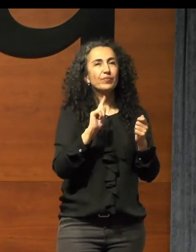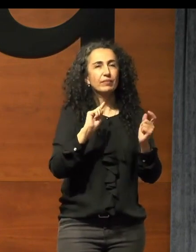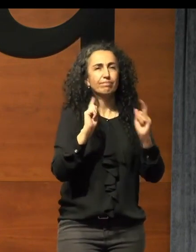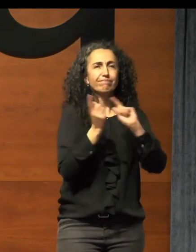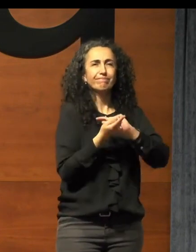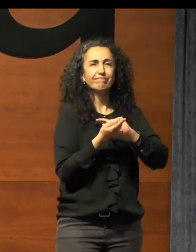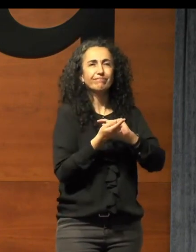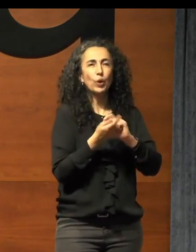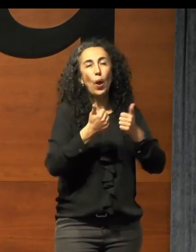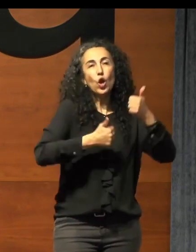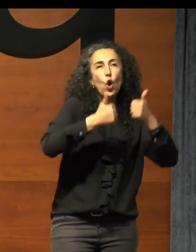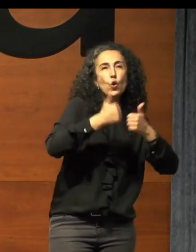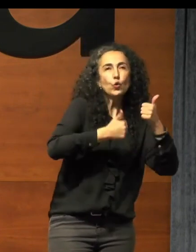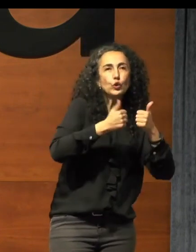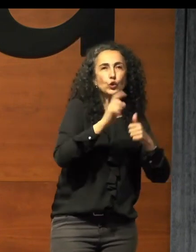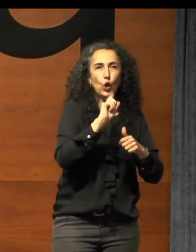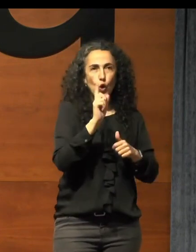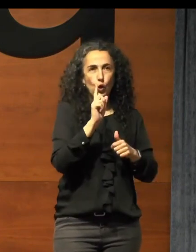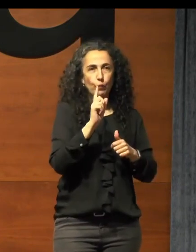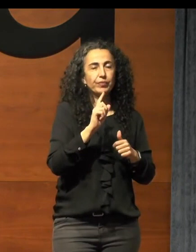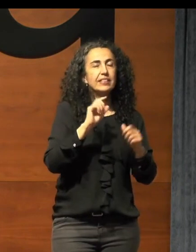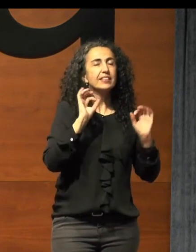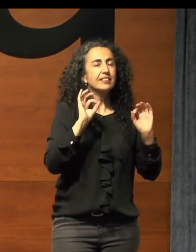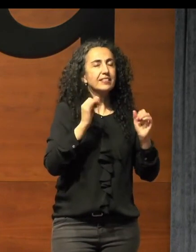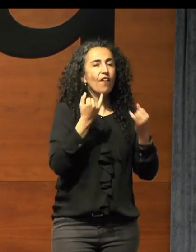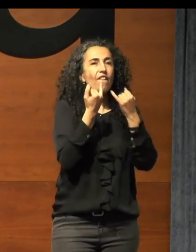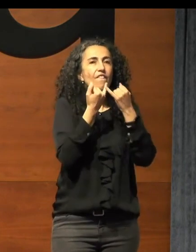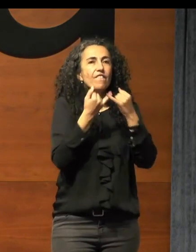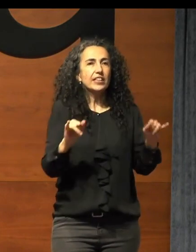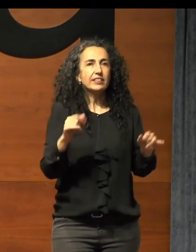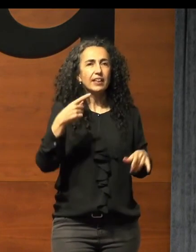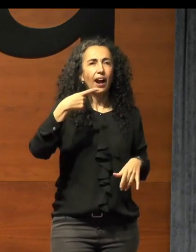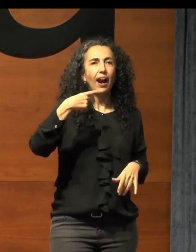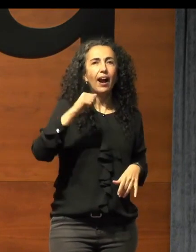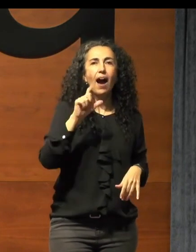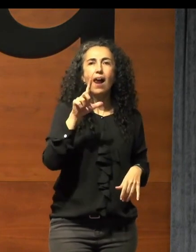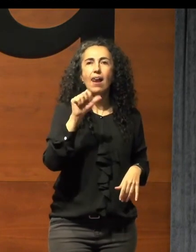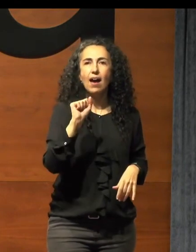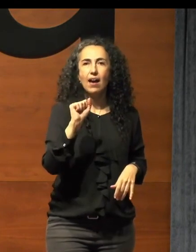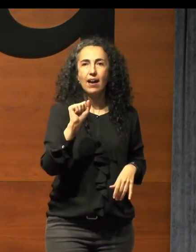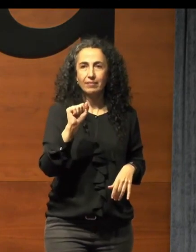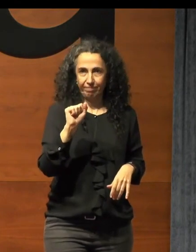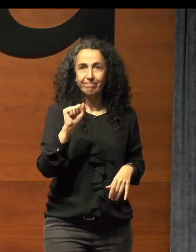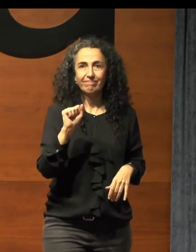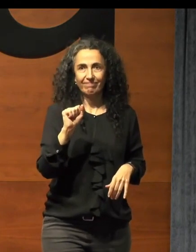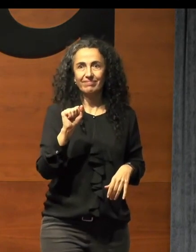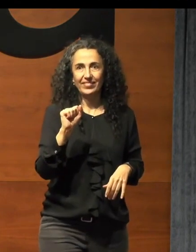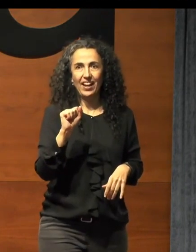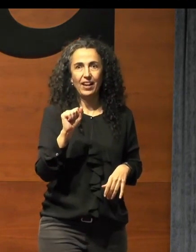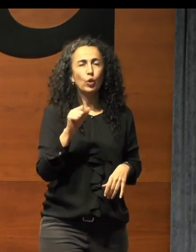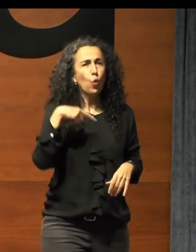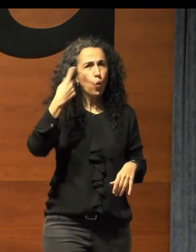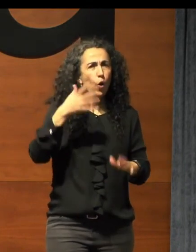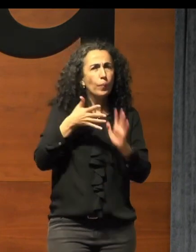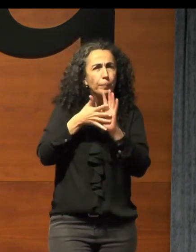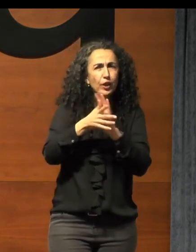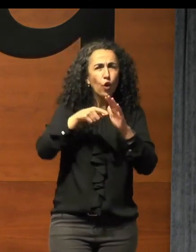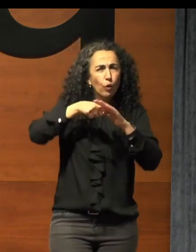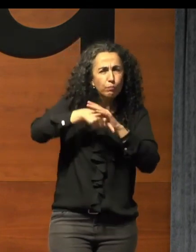no certámenes o concursos, sino festivales o galas.